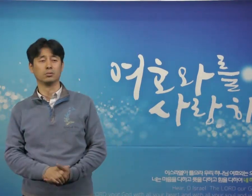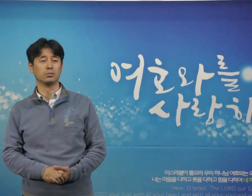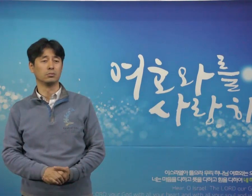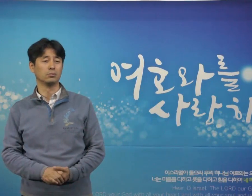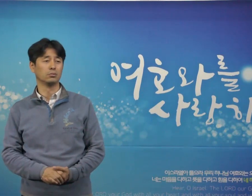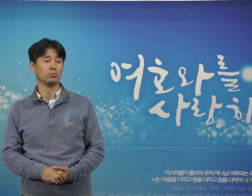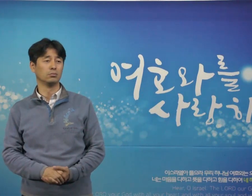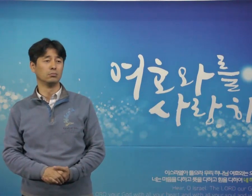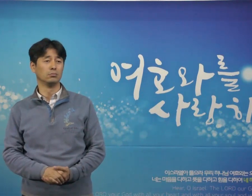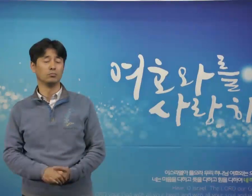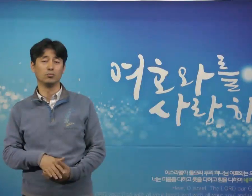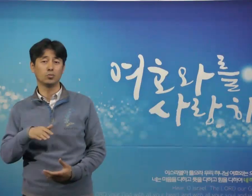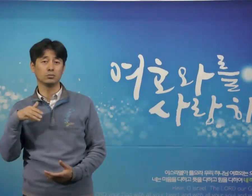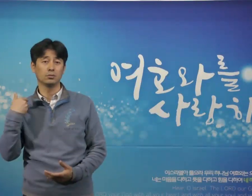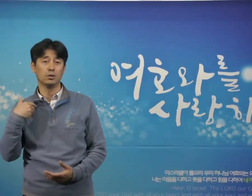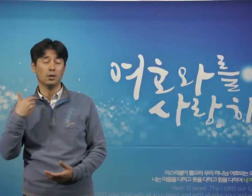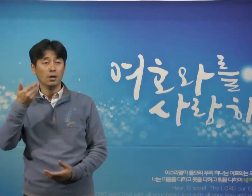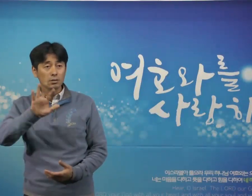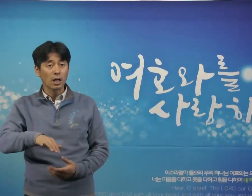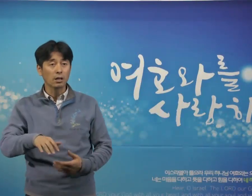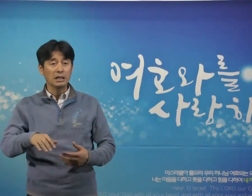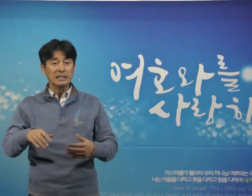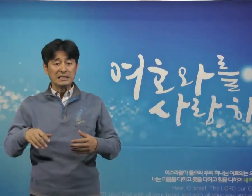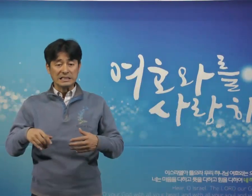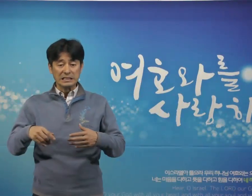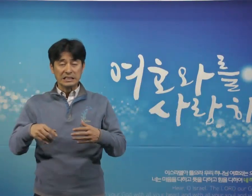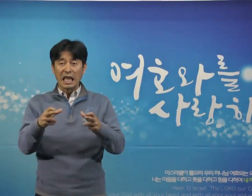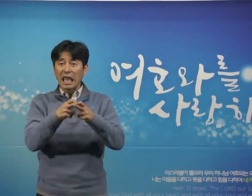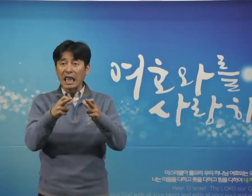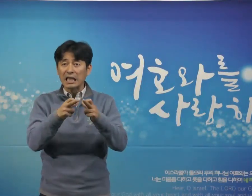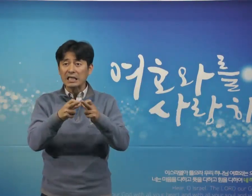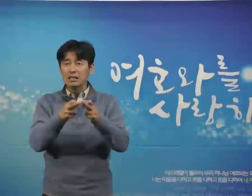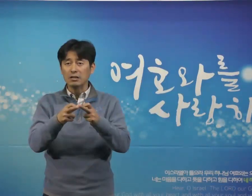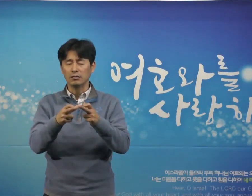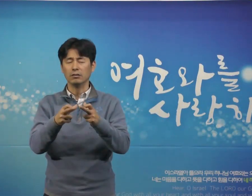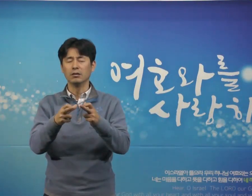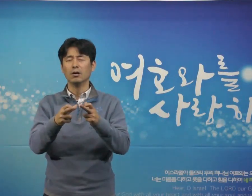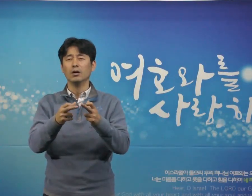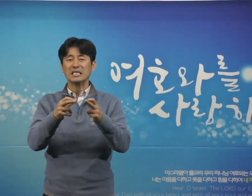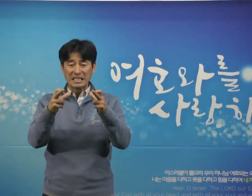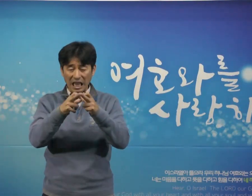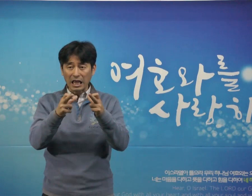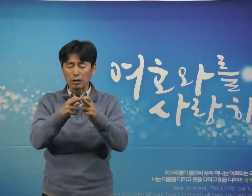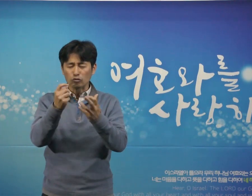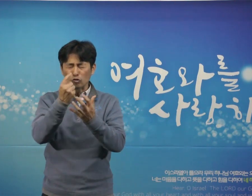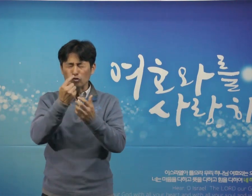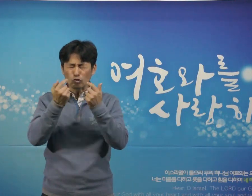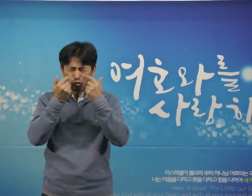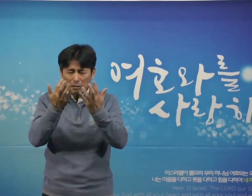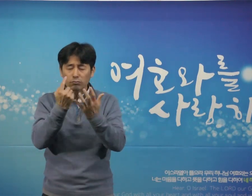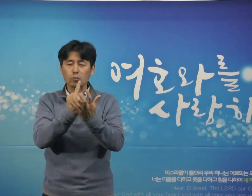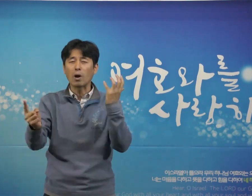그것을 구분하는 기준이 누군가가 기준을 삼아서 구분할 수 없죠.